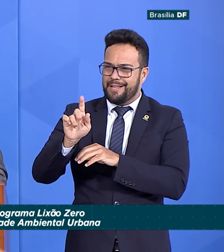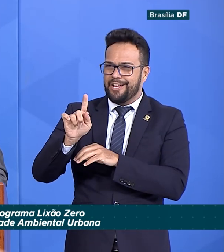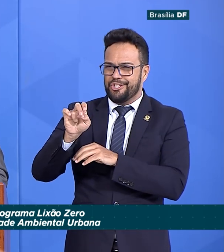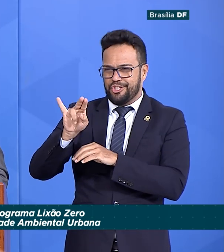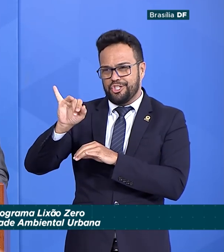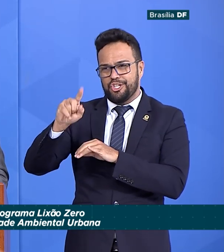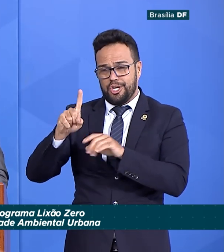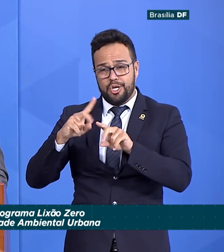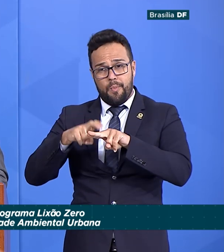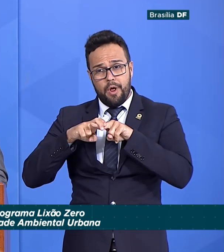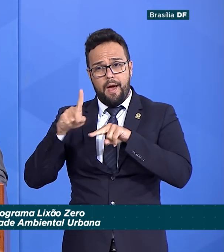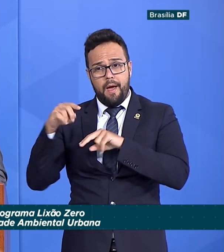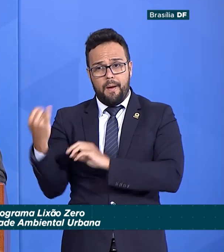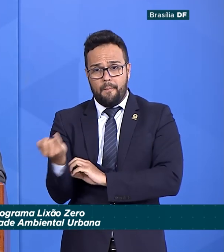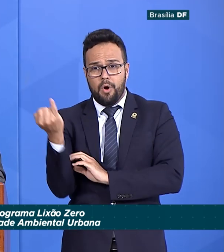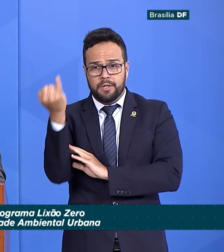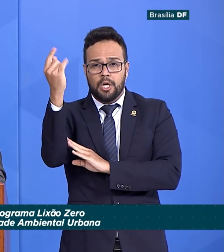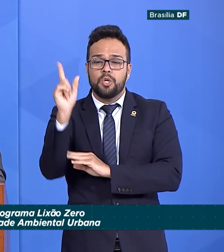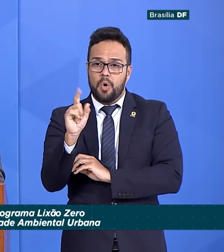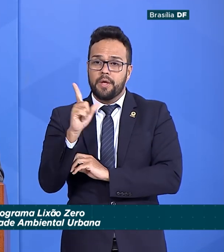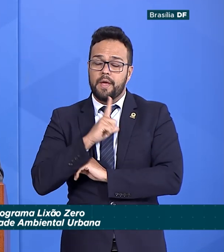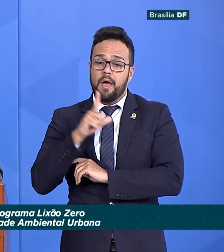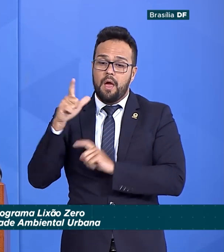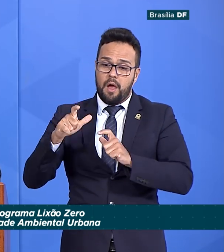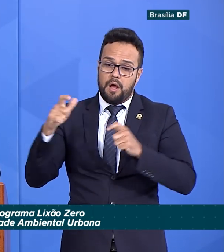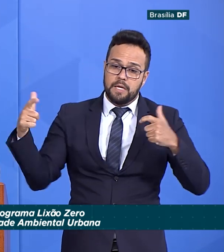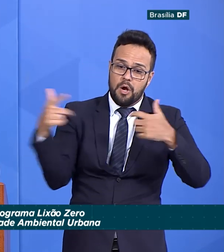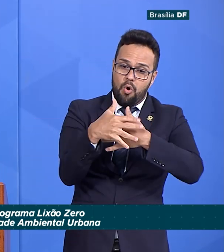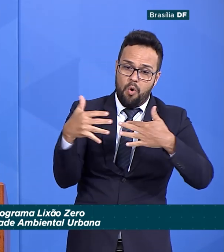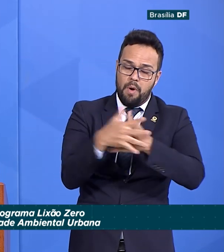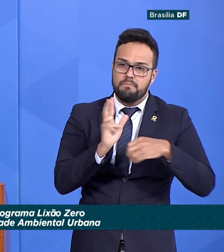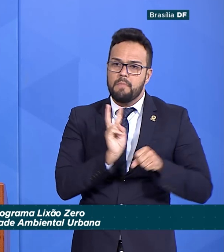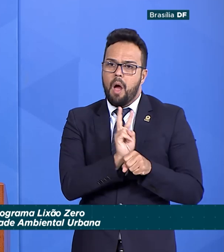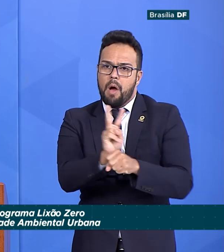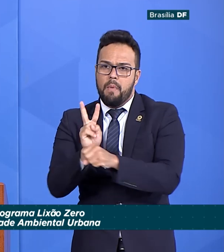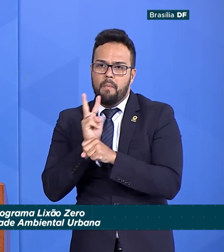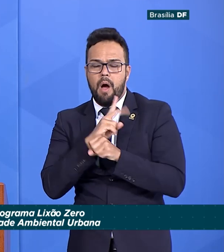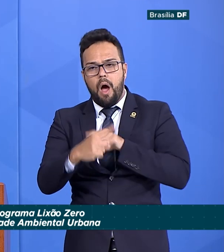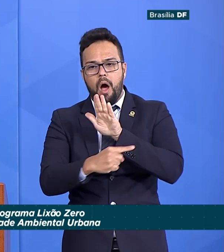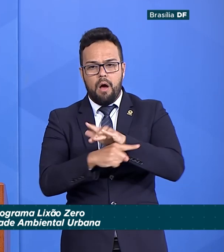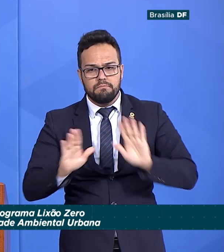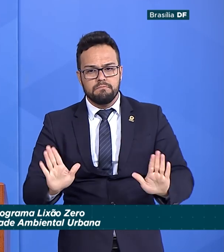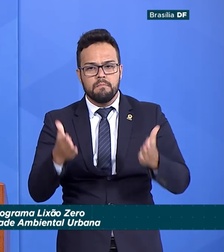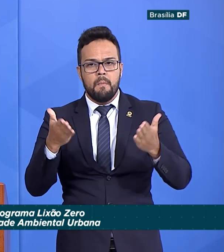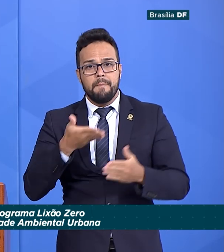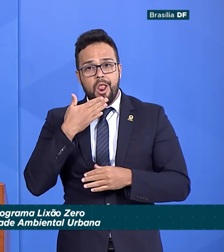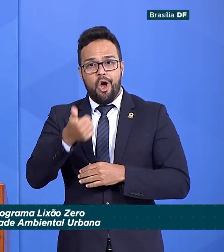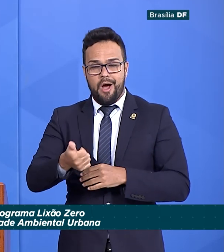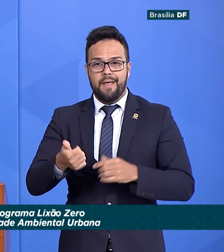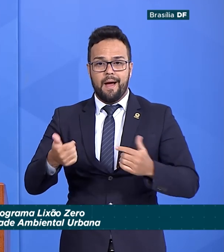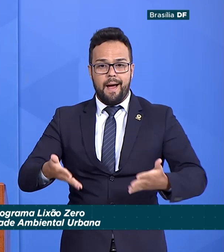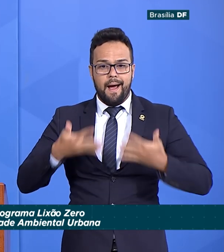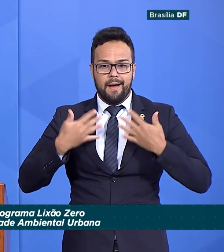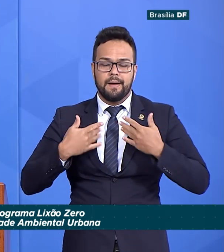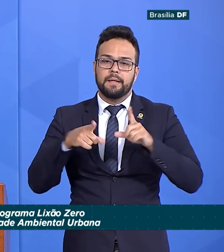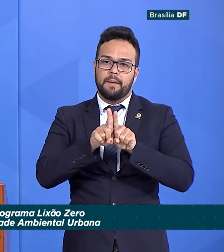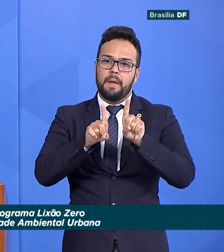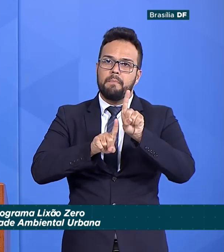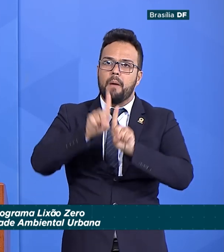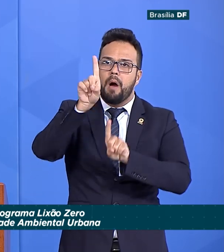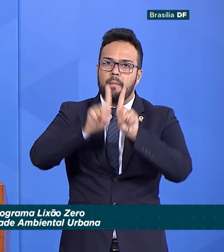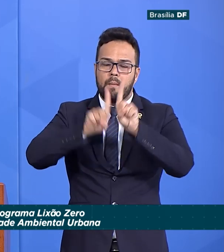o aumento de áreas verdes em perímetro urbano, que ajuda a sensação de melhoria, de calor, temperatura, e também uma